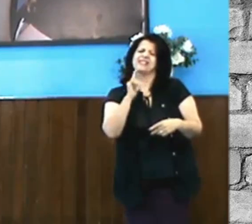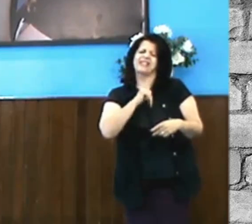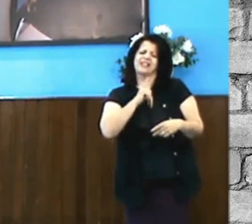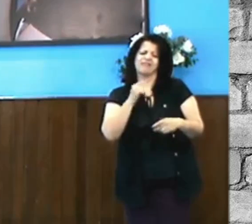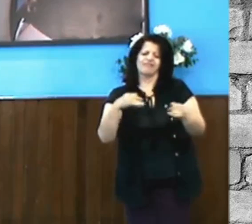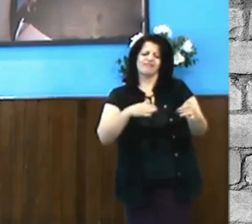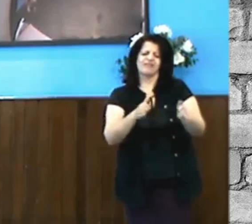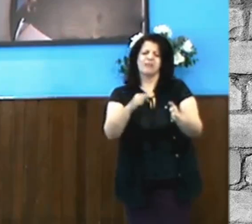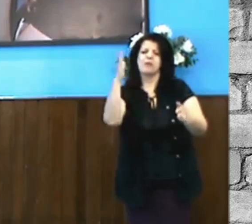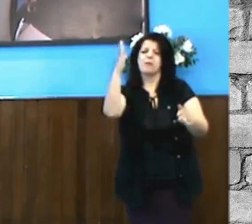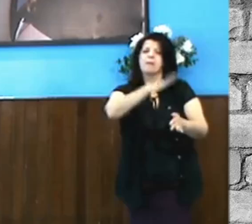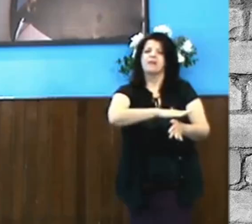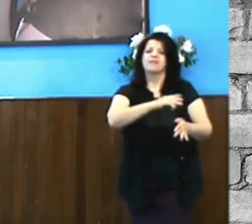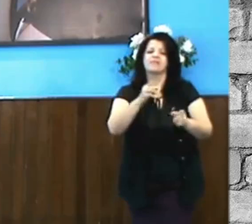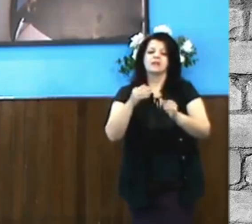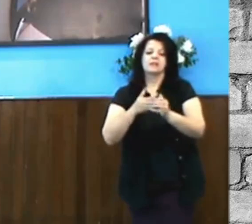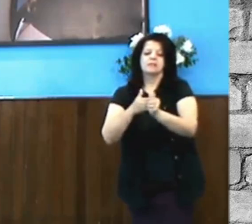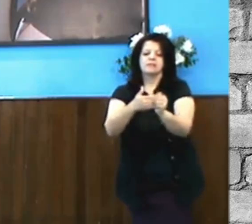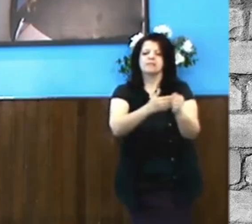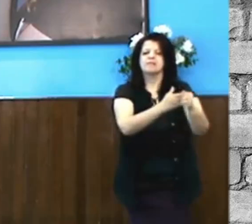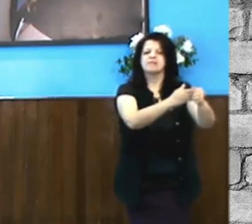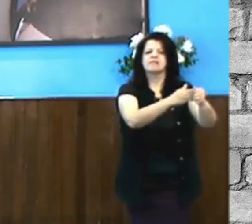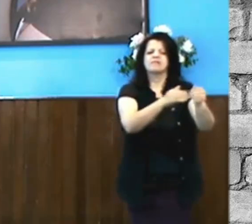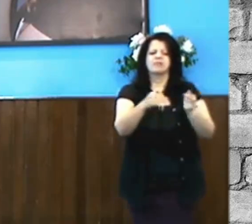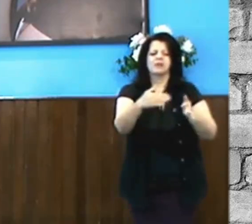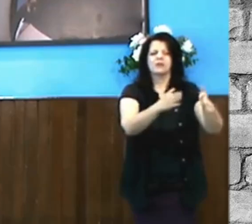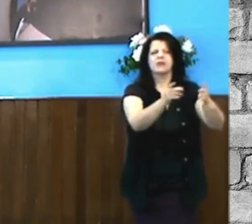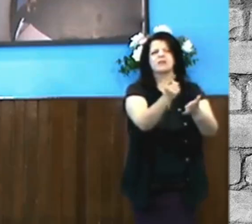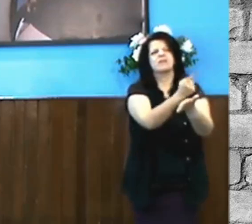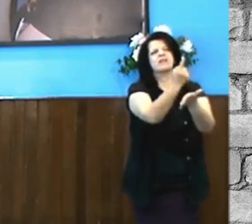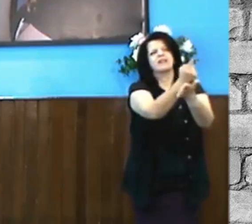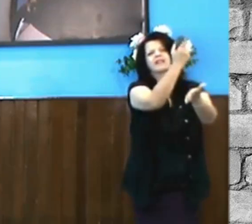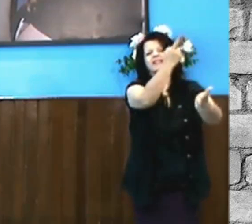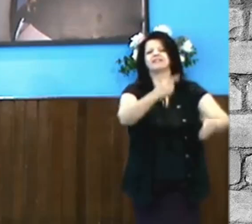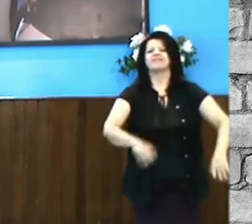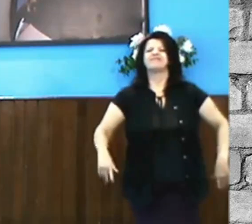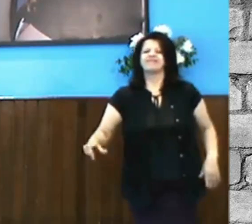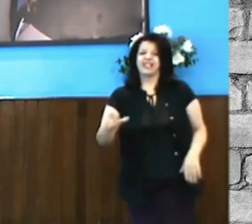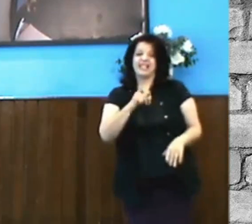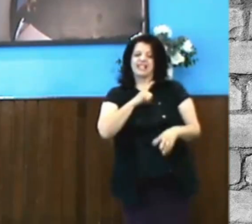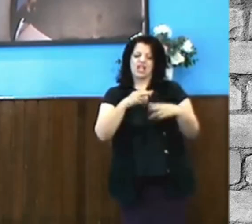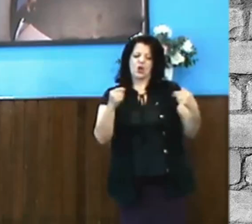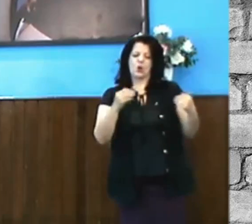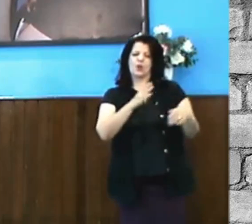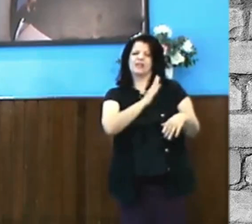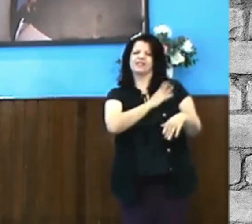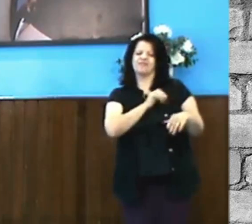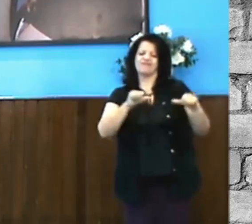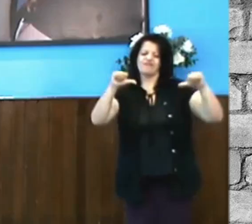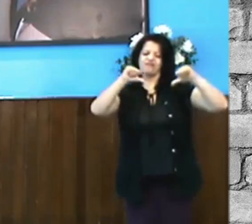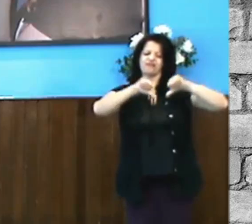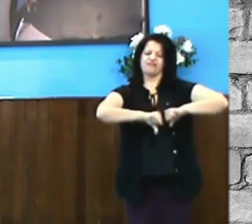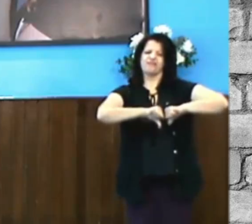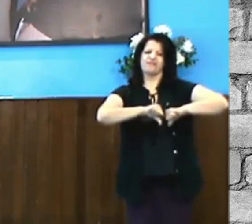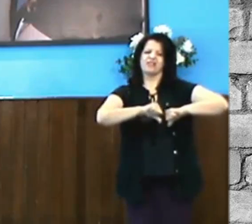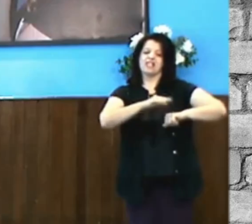e guia-me pelo caminho eterno. Existem coisas que estão sobrando lá. Elas estão matando você e às vezes